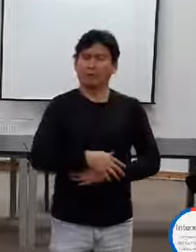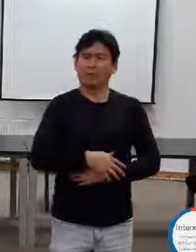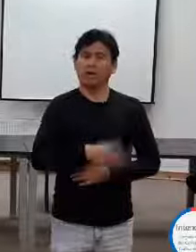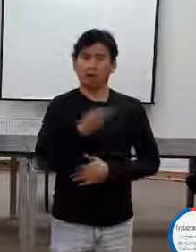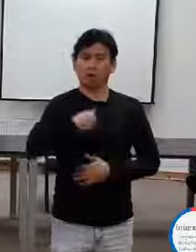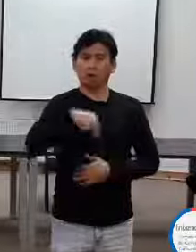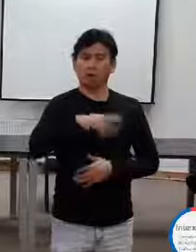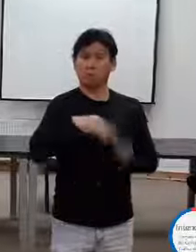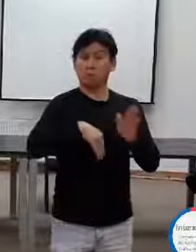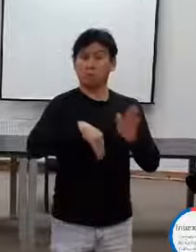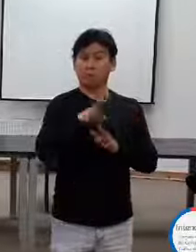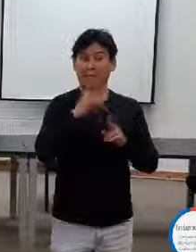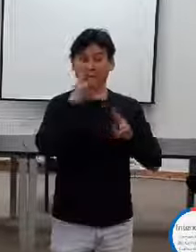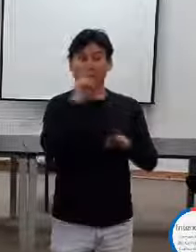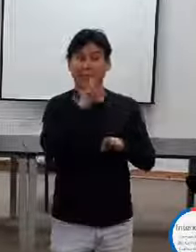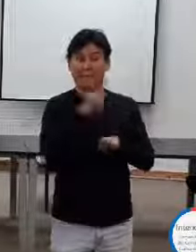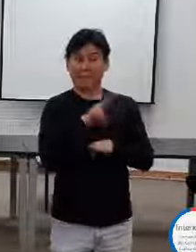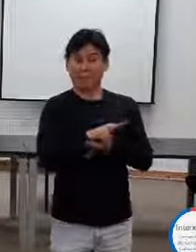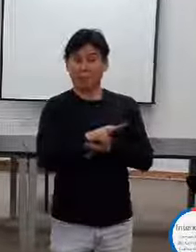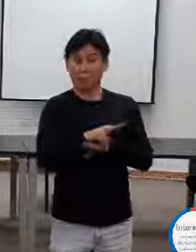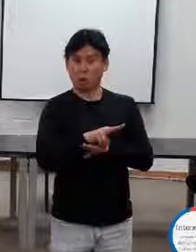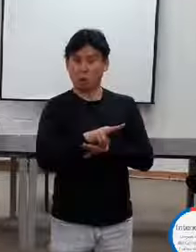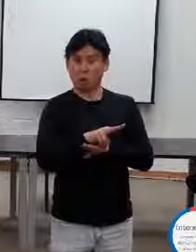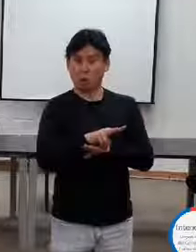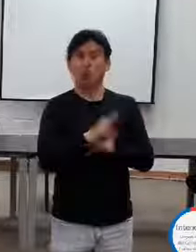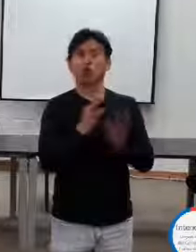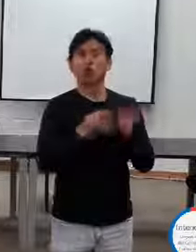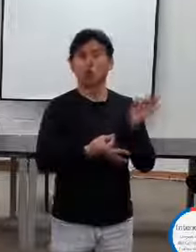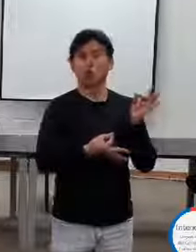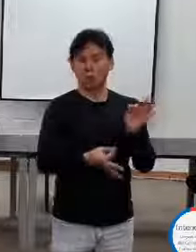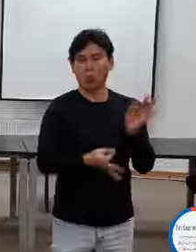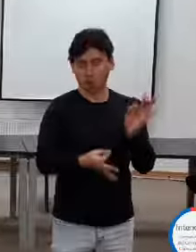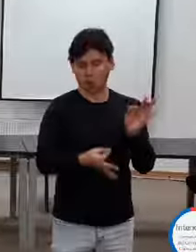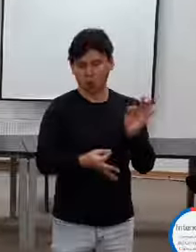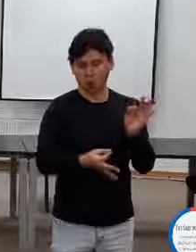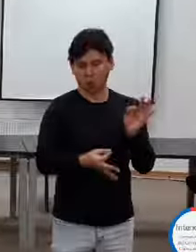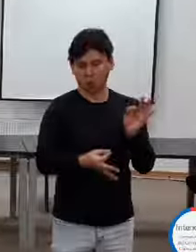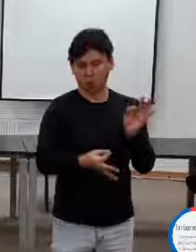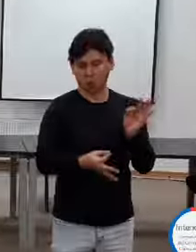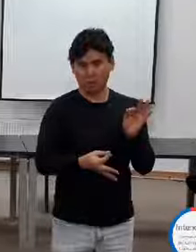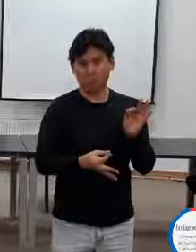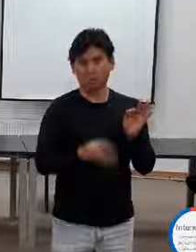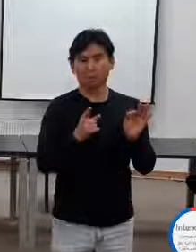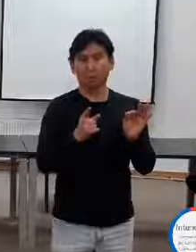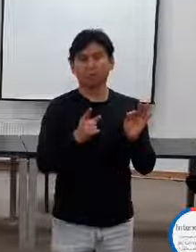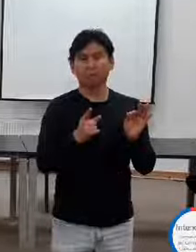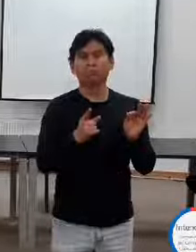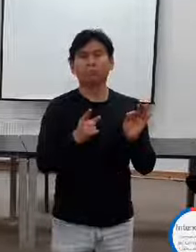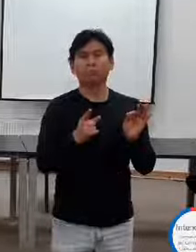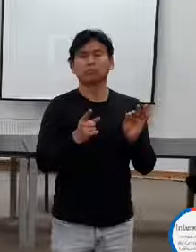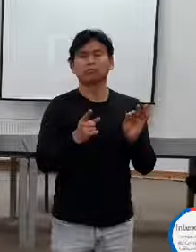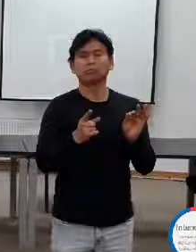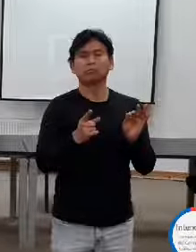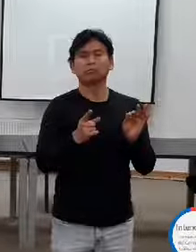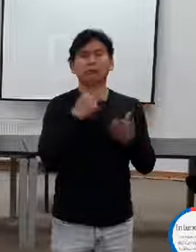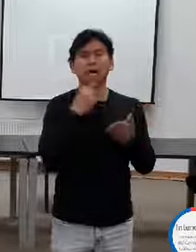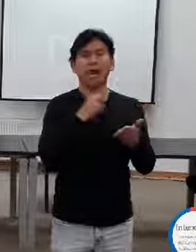a nosotros más que testigos de que él sea el gerente no sirven los documentos físicos y se le extendió un